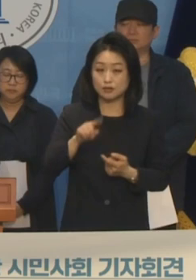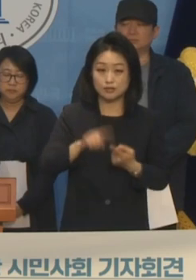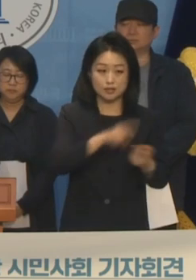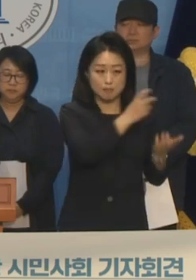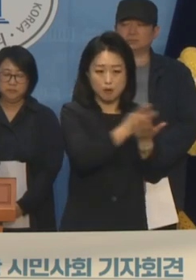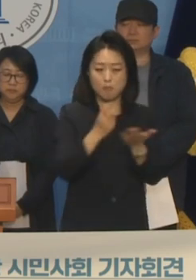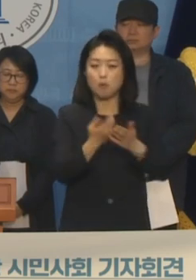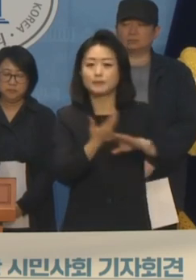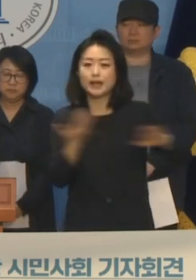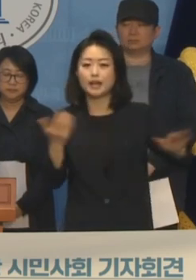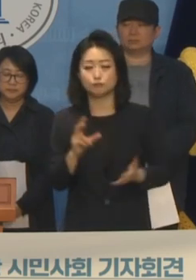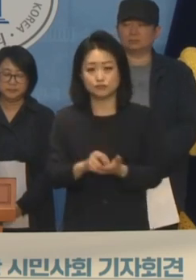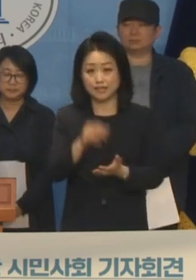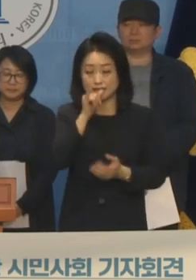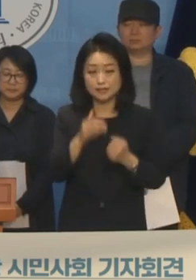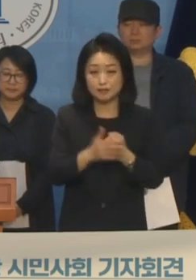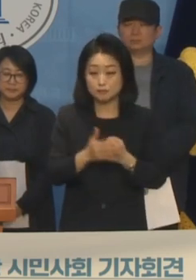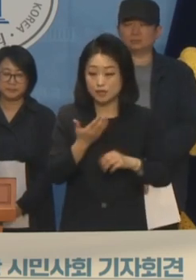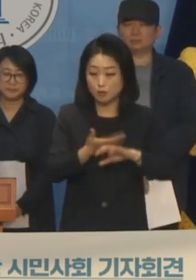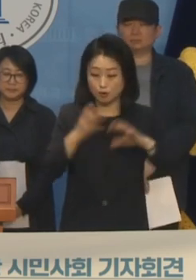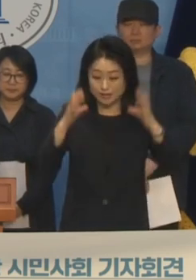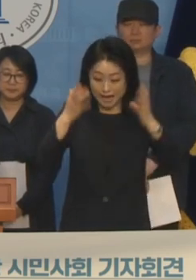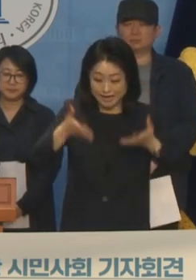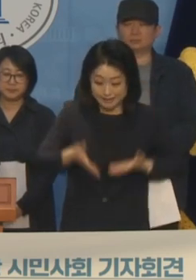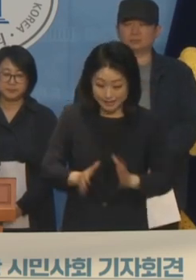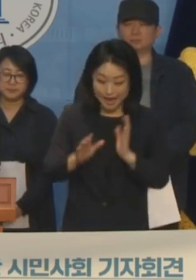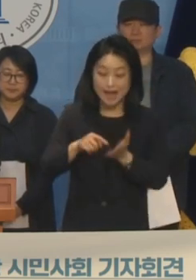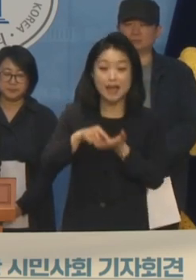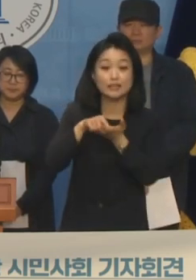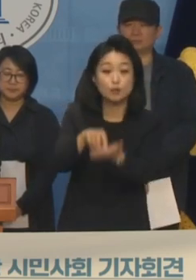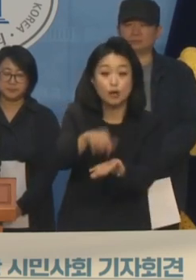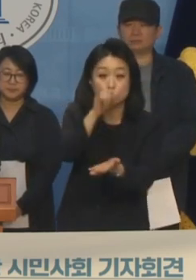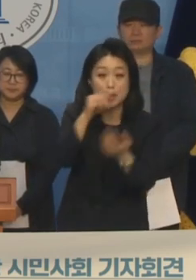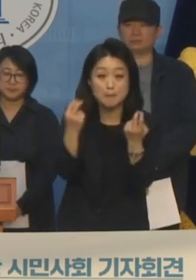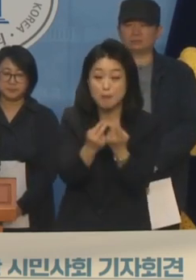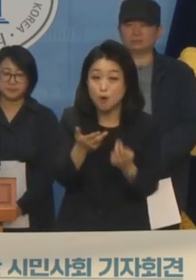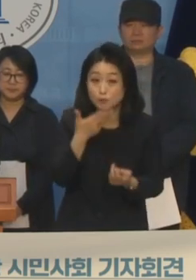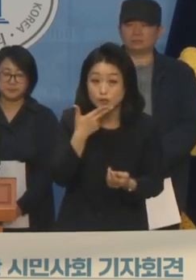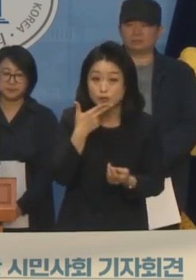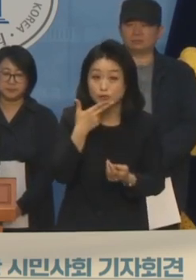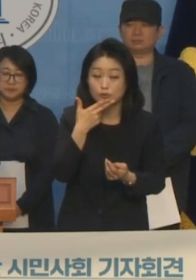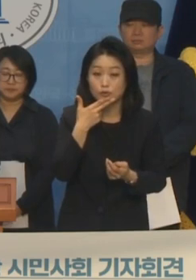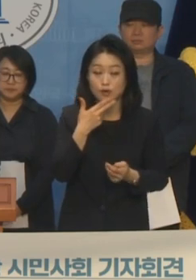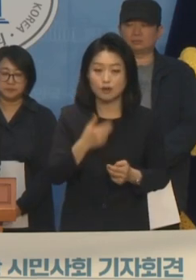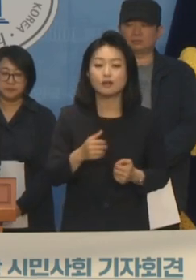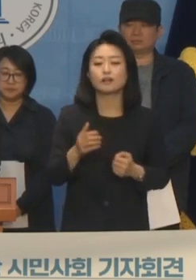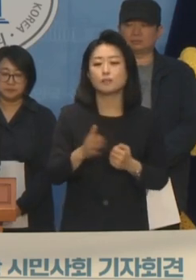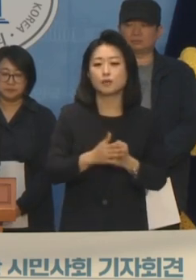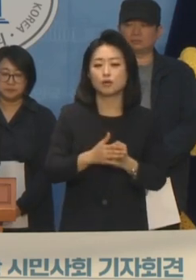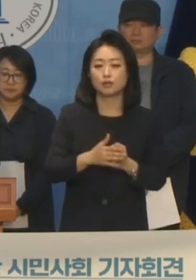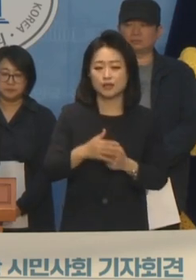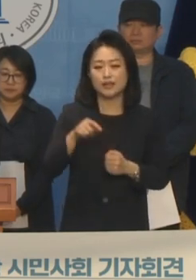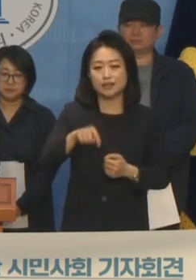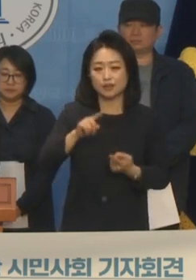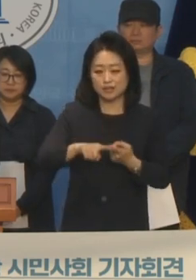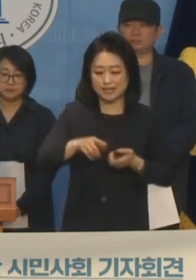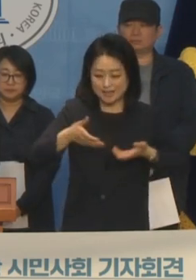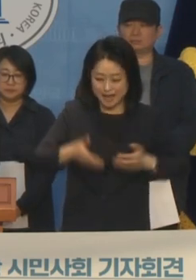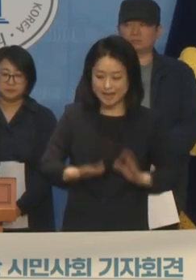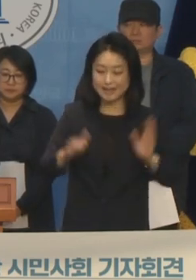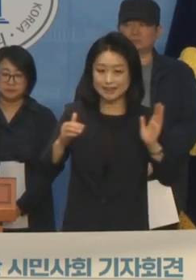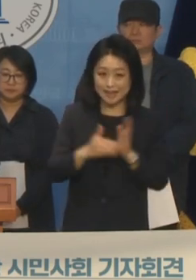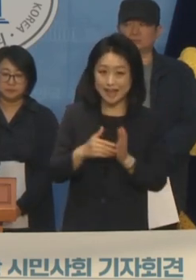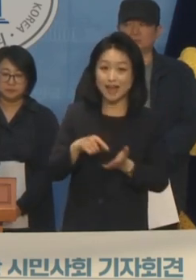수밖에 없습니다. 외국인 아동이 한국에서 출생 등록할 수 있는 방법이 없다면 출생통보제만으로는 보편적 출생신고